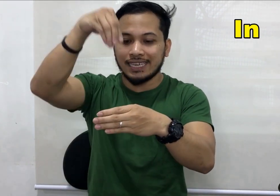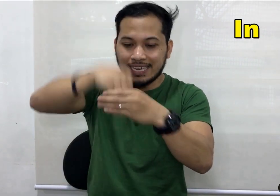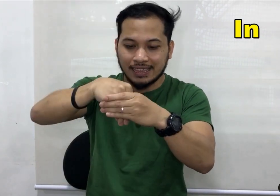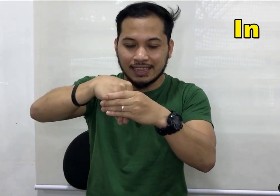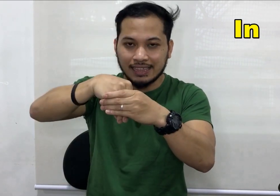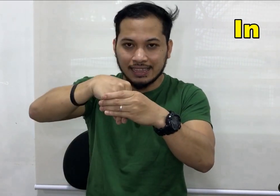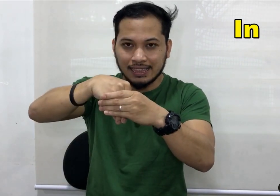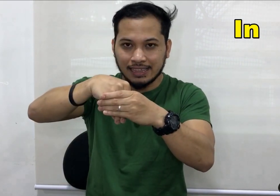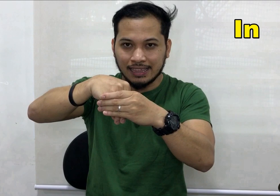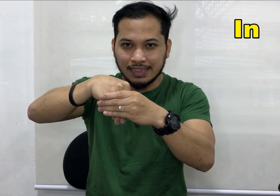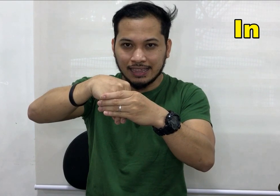tas in.